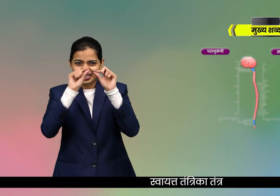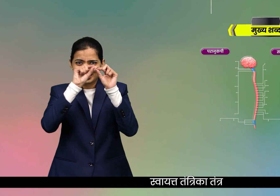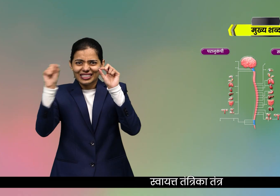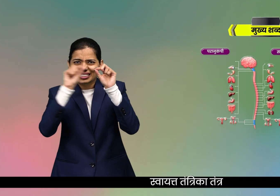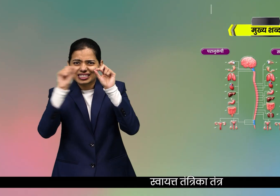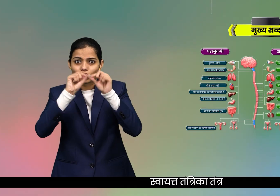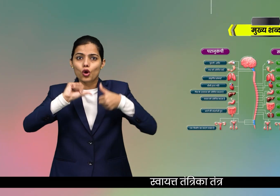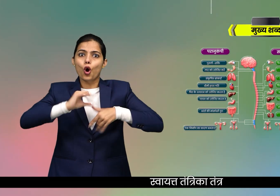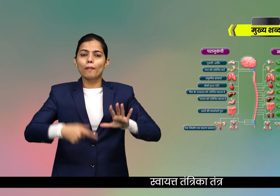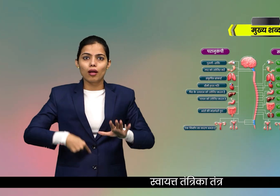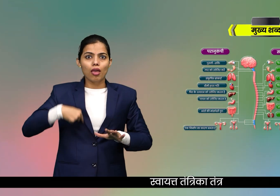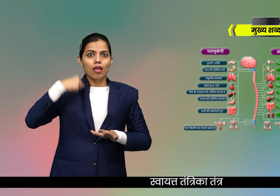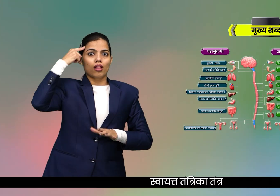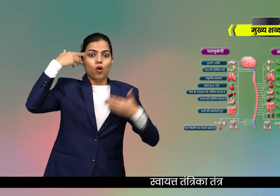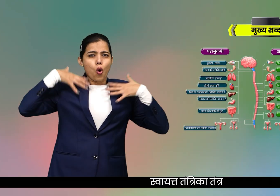तंत्रिका तंत्र,